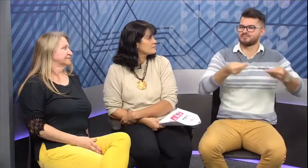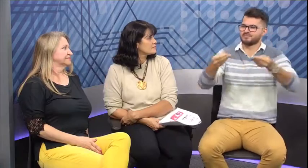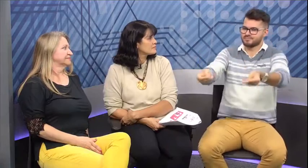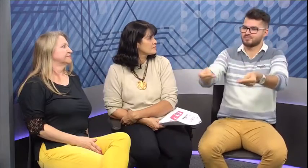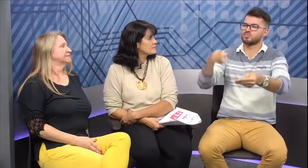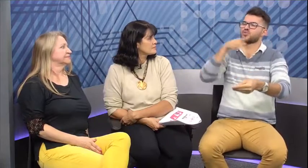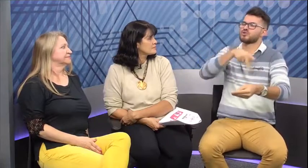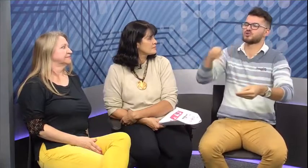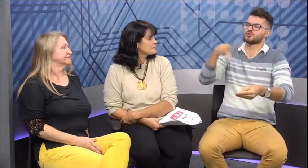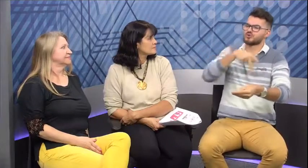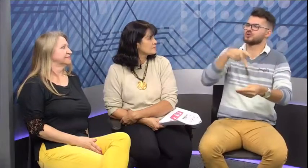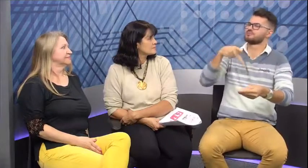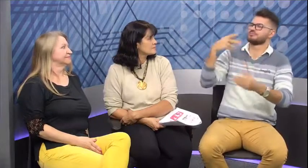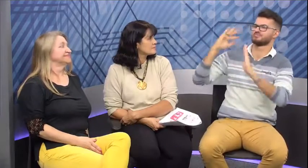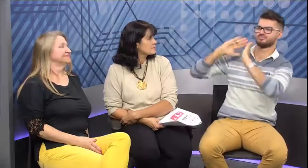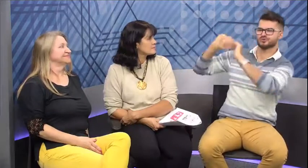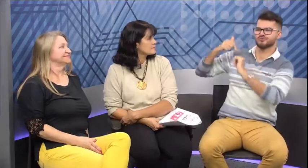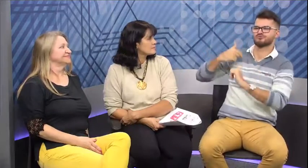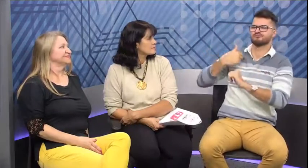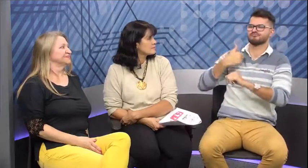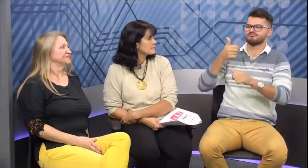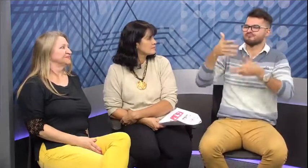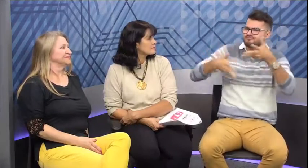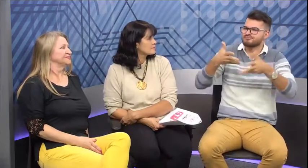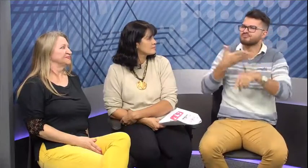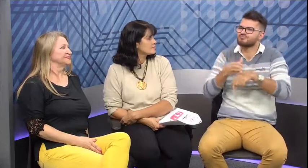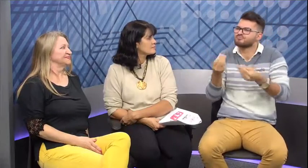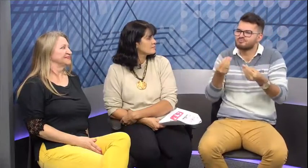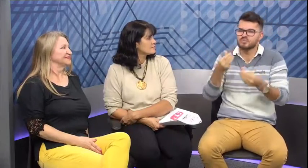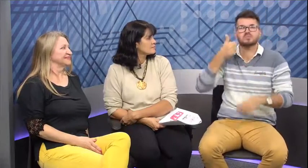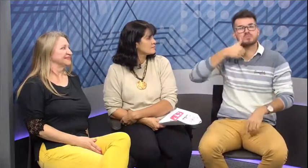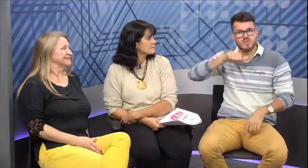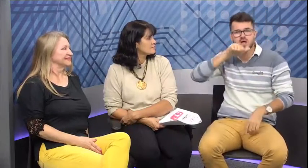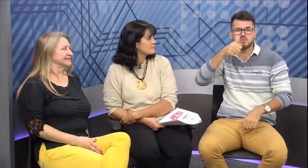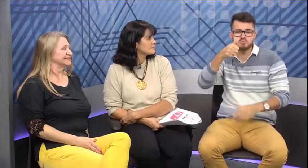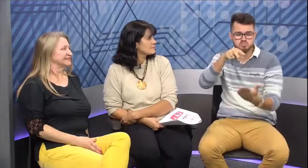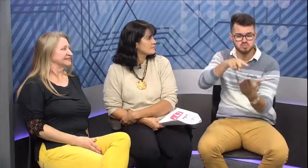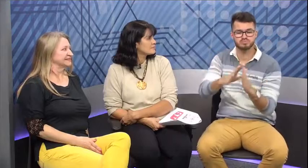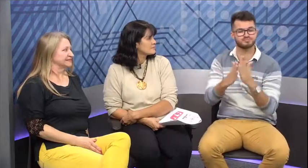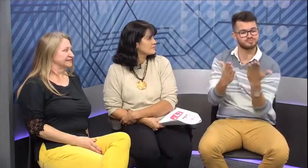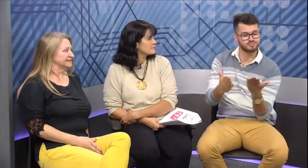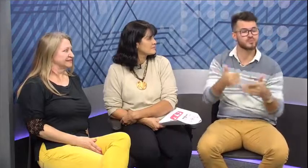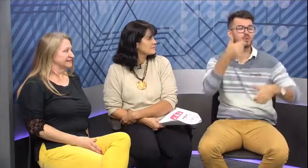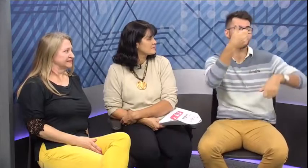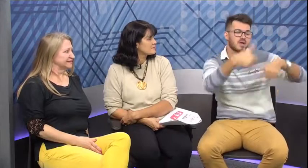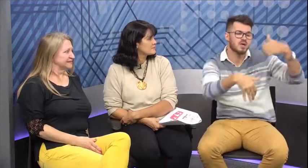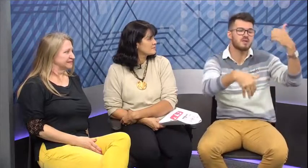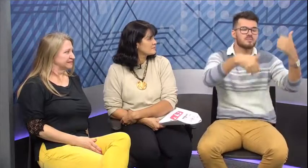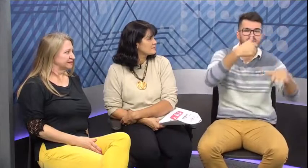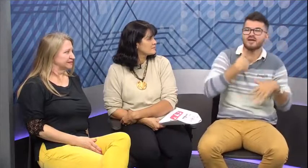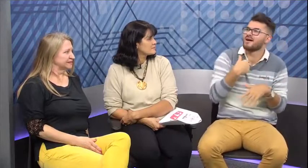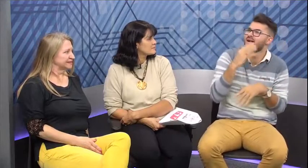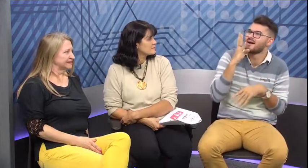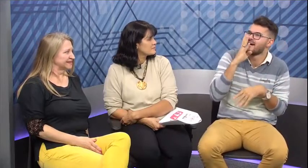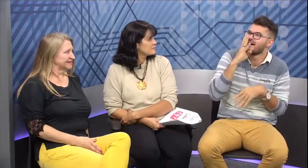né? Eu falei assim, eu peguei um livro lá na escola, né? A professora pediu para que eu lesse o livro e minha mãe, então tá bom. Aí ela abriu o livro e começou a